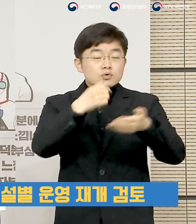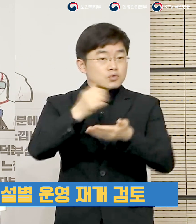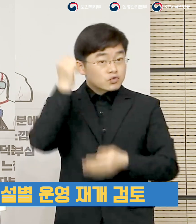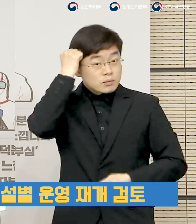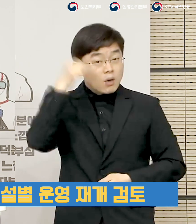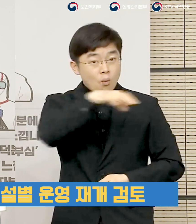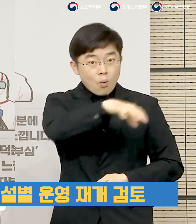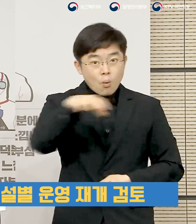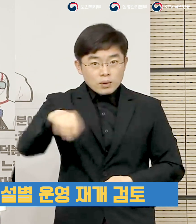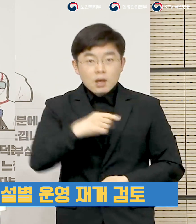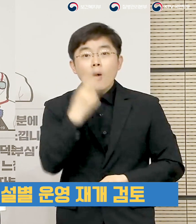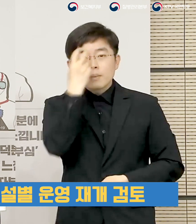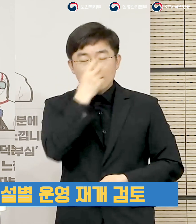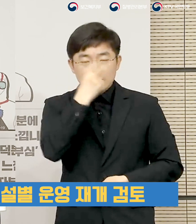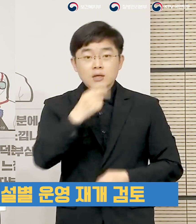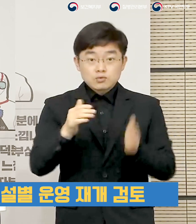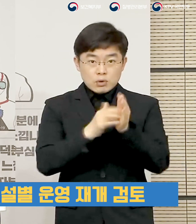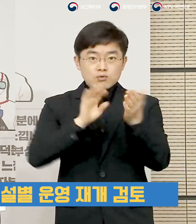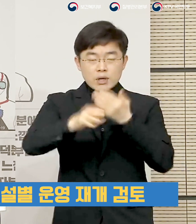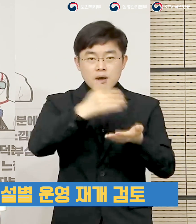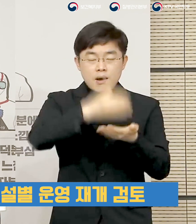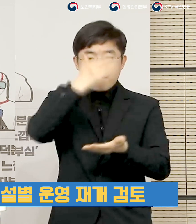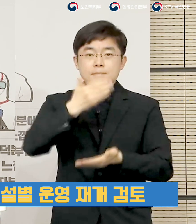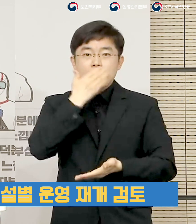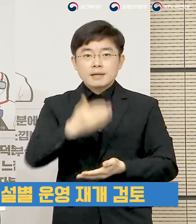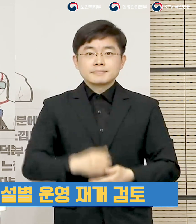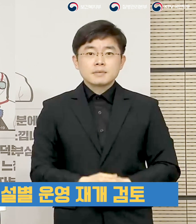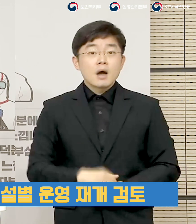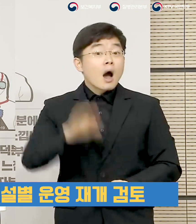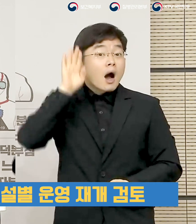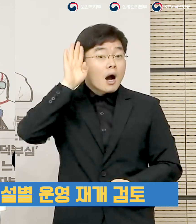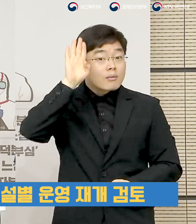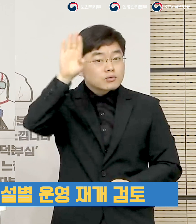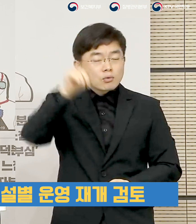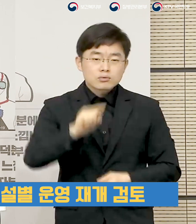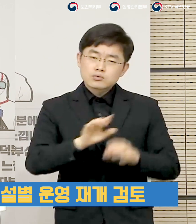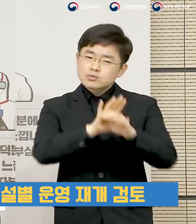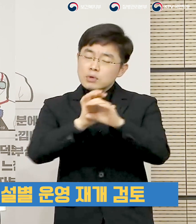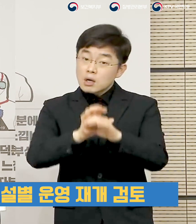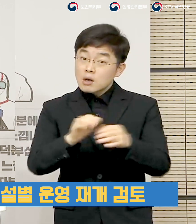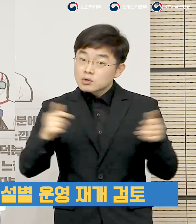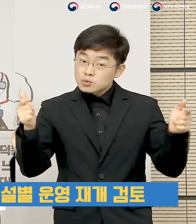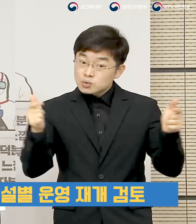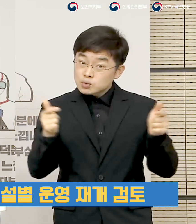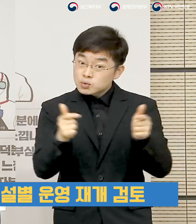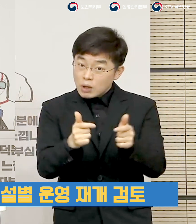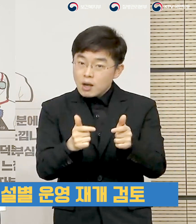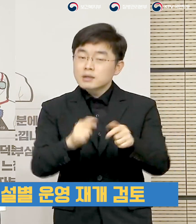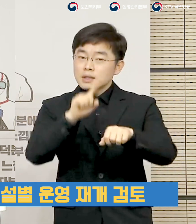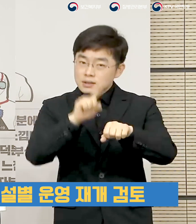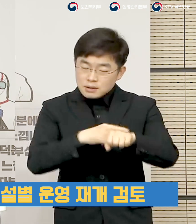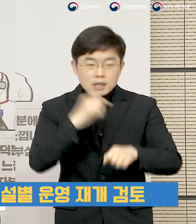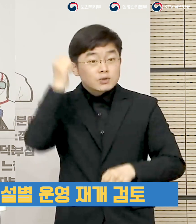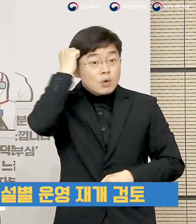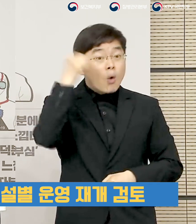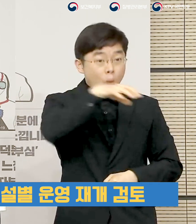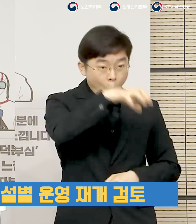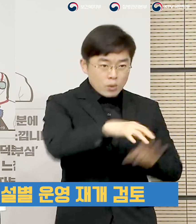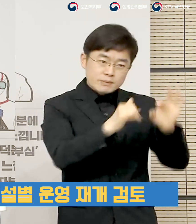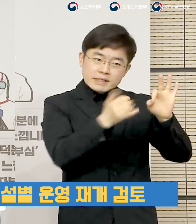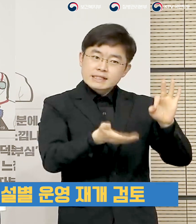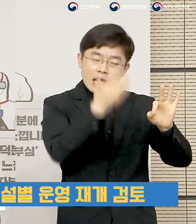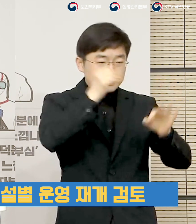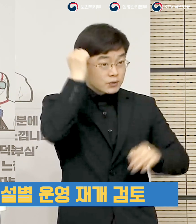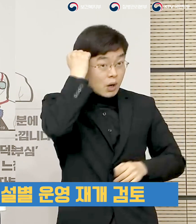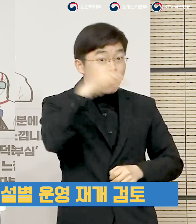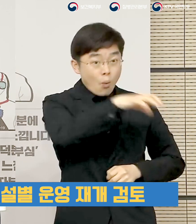우선적으로 검토하고 이후 코로나19 상황이 안정되는 경우 야영장과 10인 이상 숙소, 산림교육센터